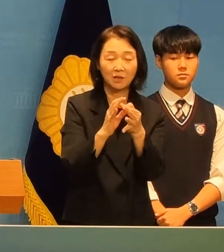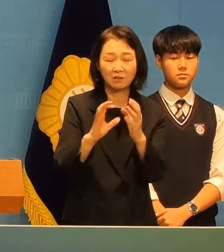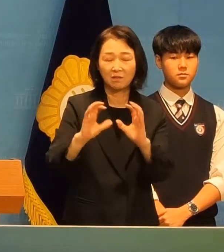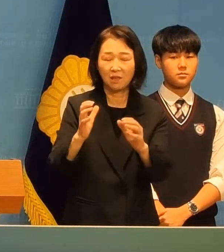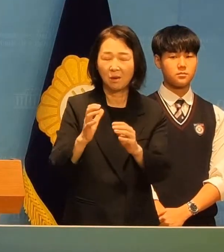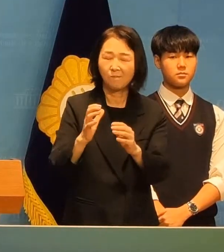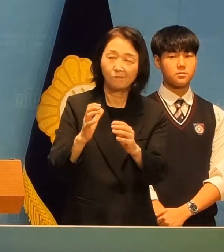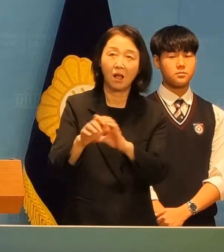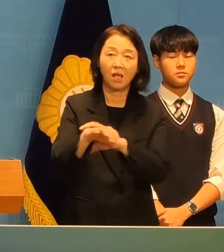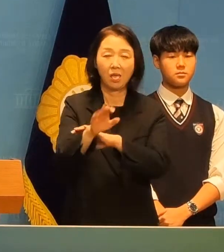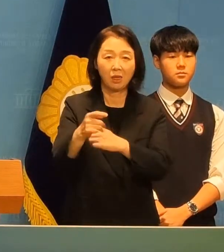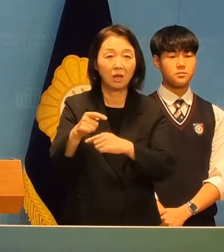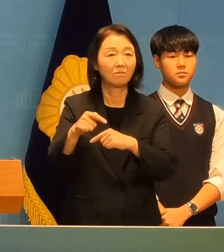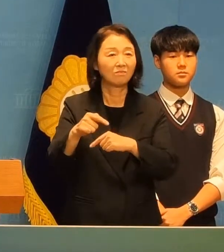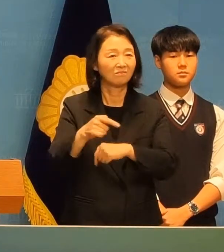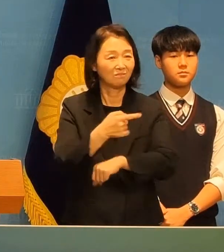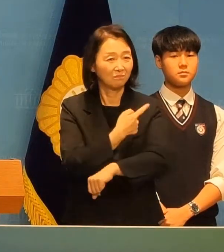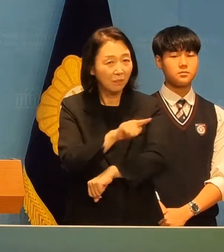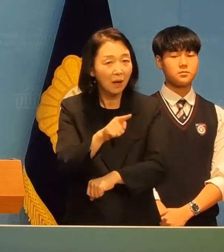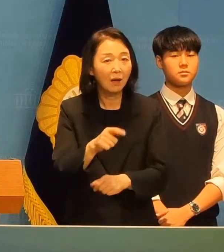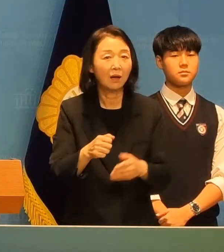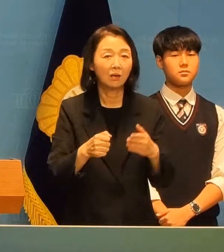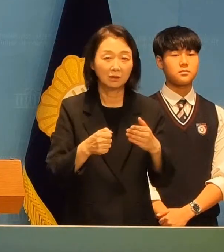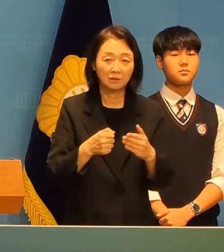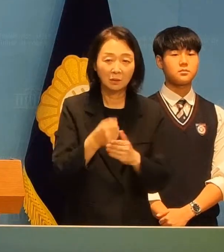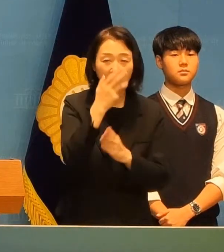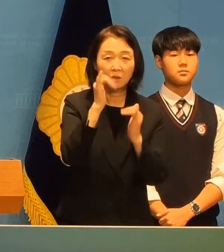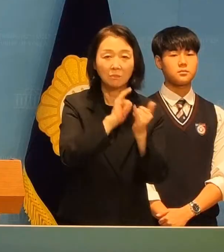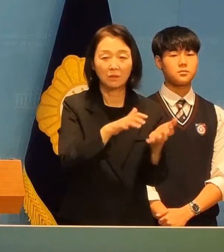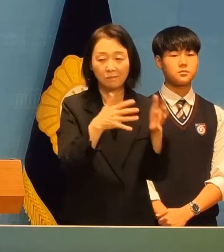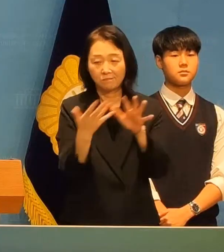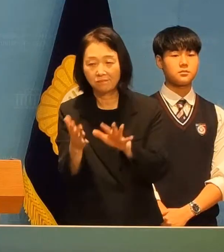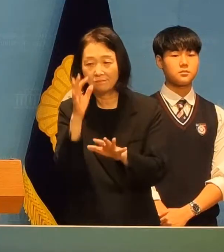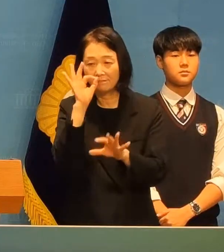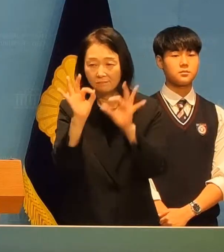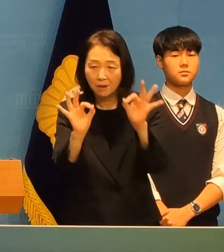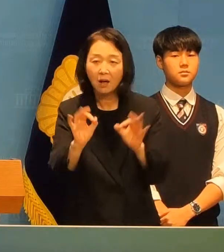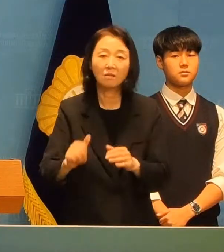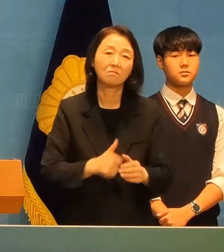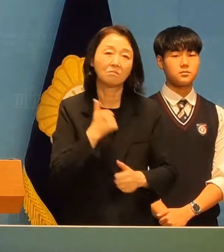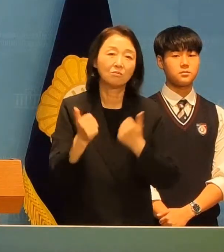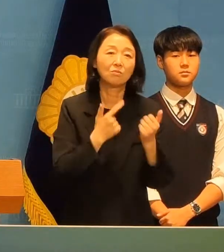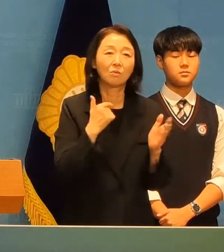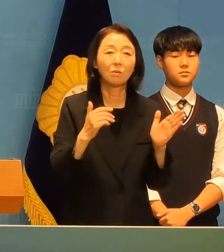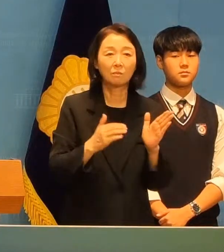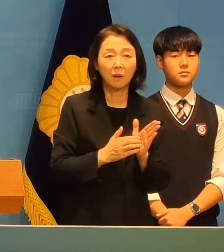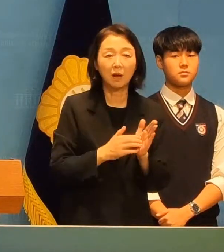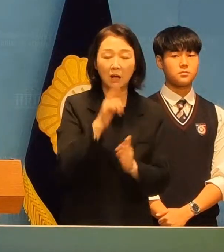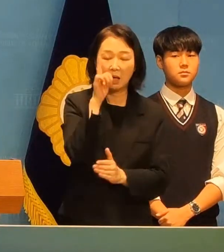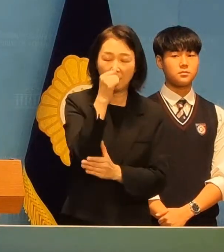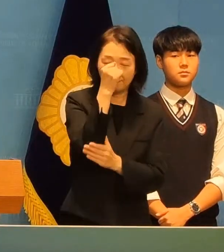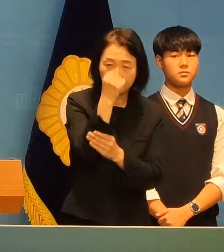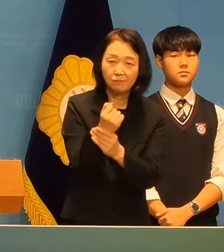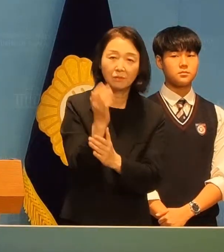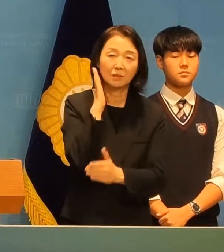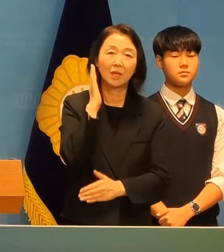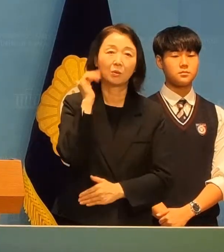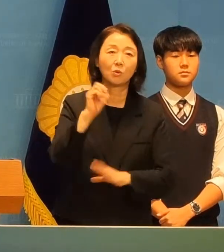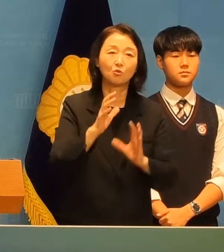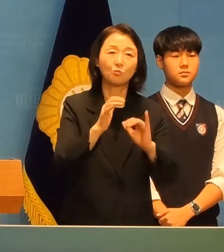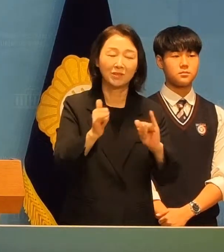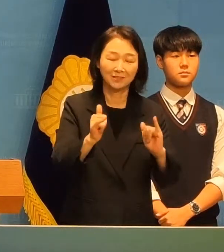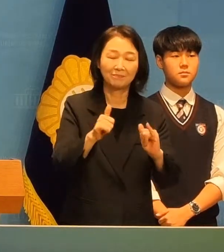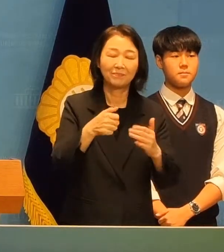인해 수많은 젊은 목숨이 세상을 떠나는 안타까운 사태를 목도하고 분노했으며 악하고 부패한 대통령을 국민의